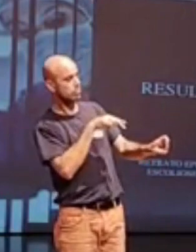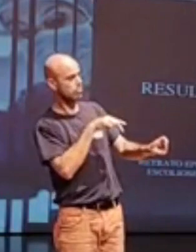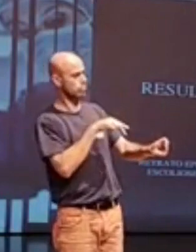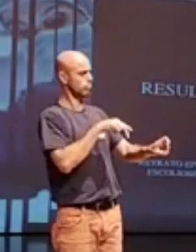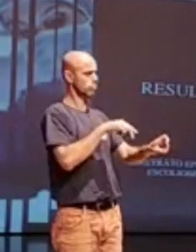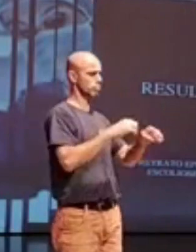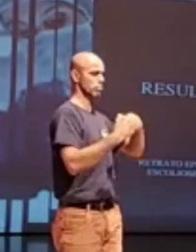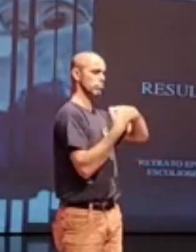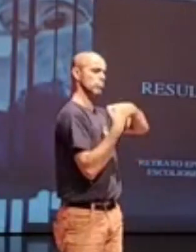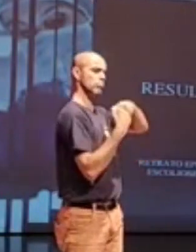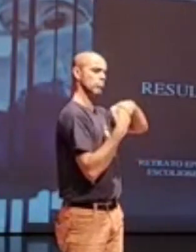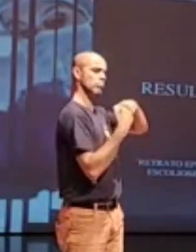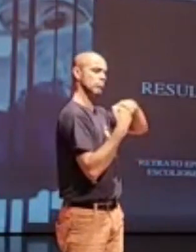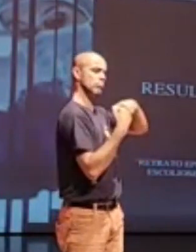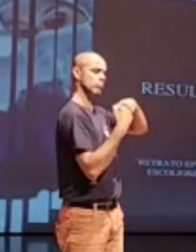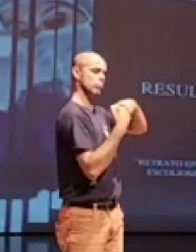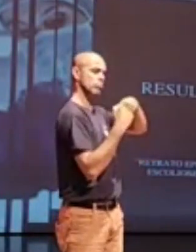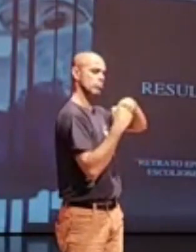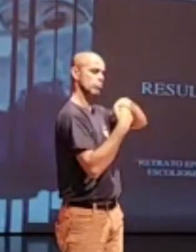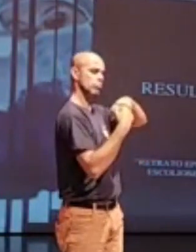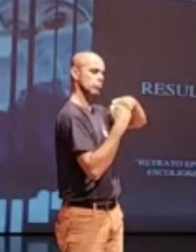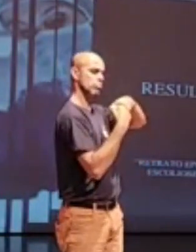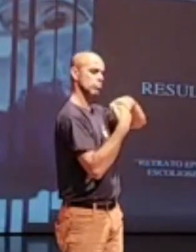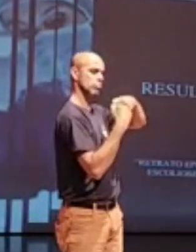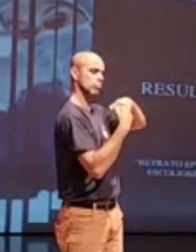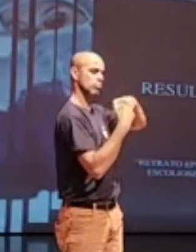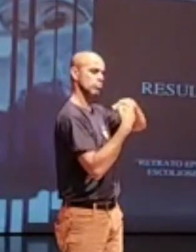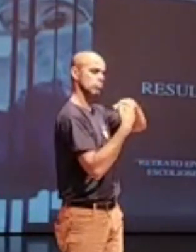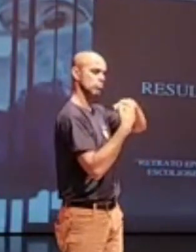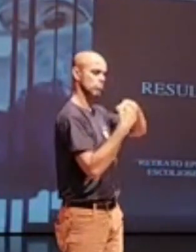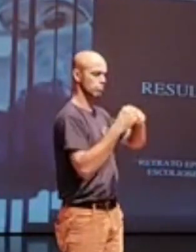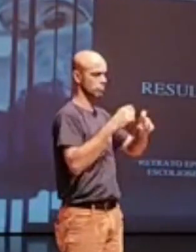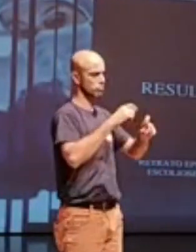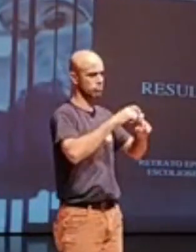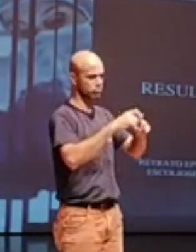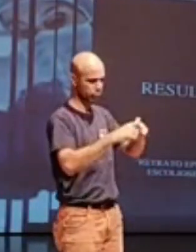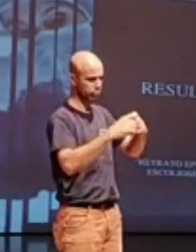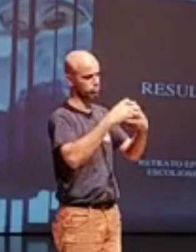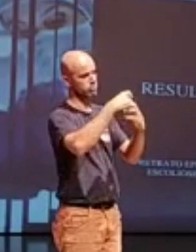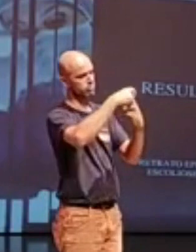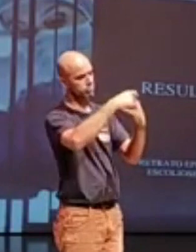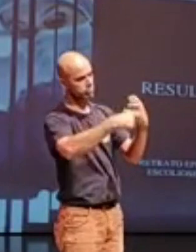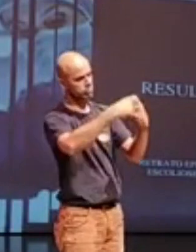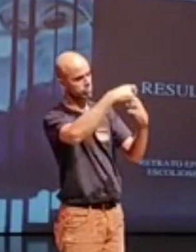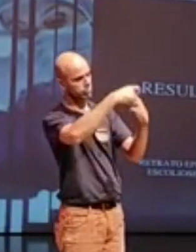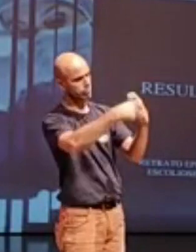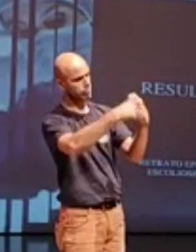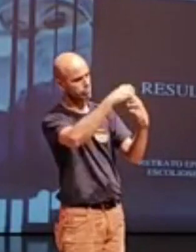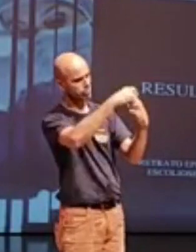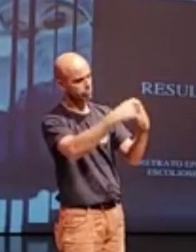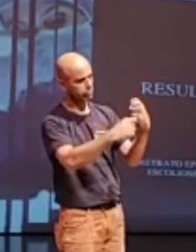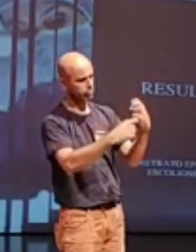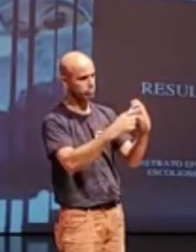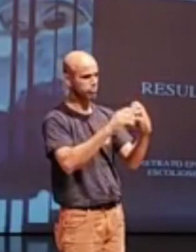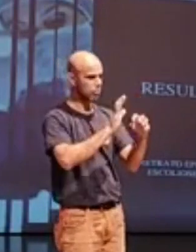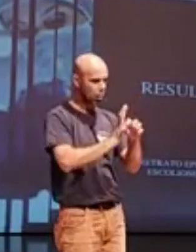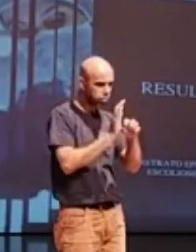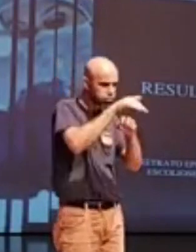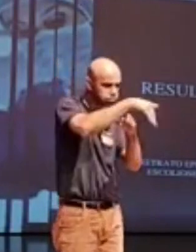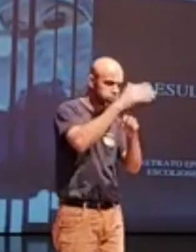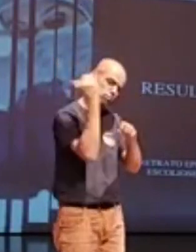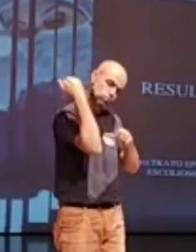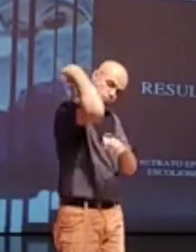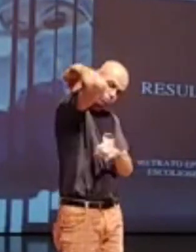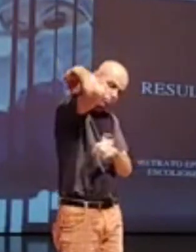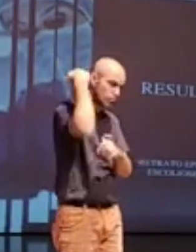essa giba, que é essa rotação da vértebra, e aparece essa corcunda na região